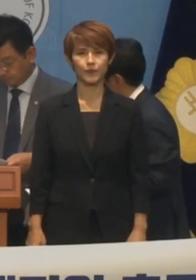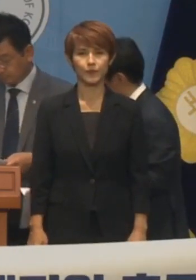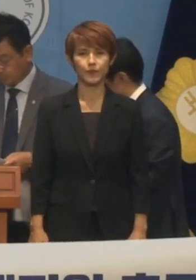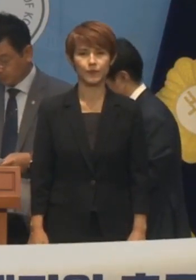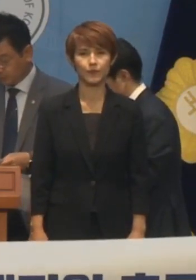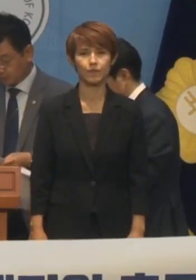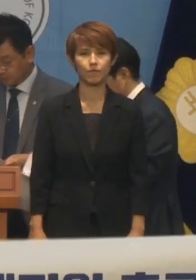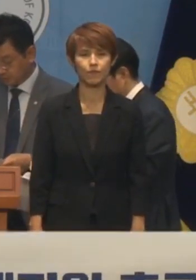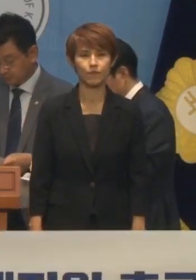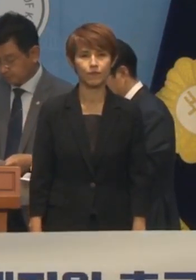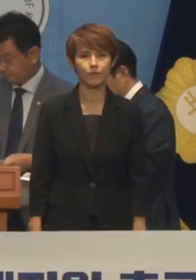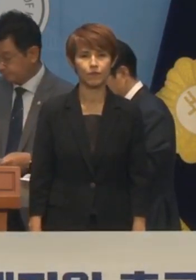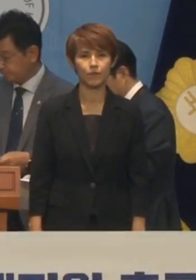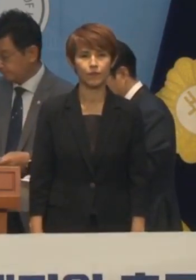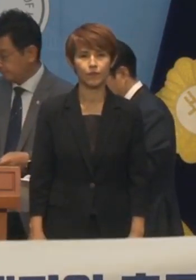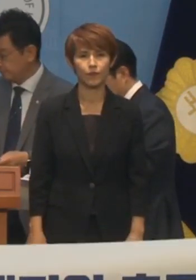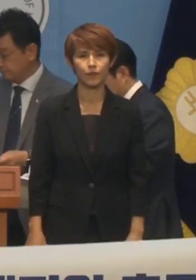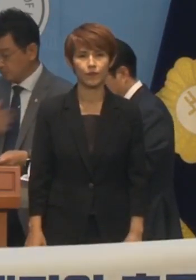첫 번째.